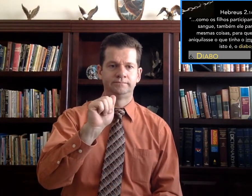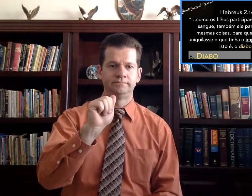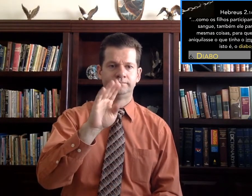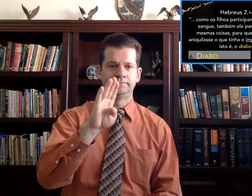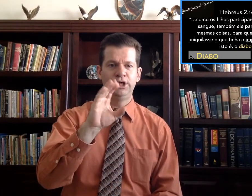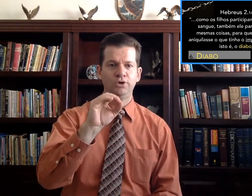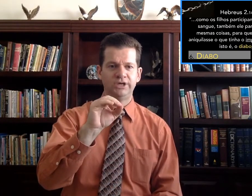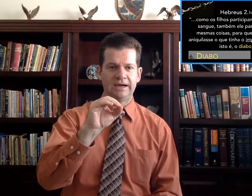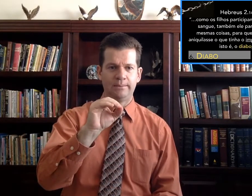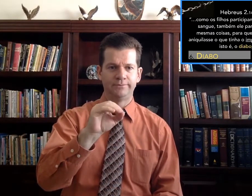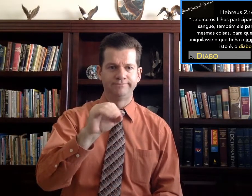E o diabo,